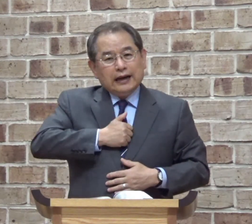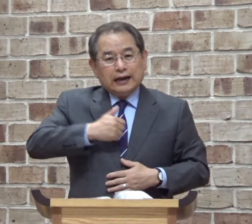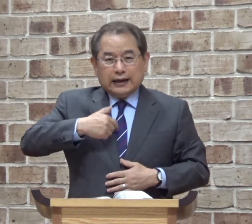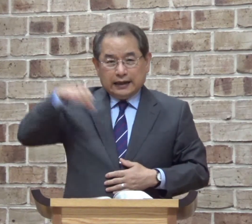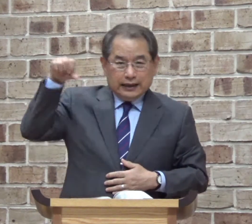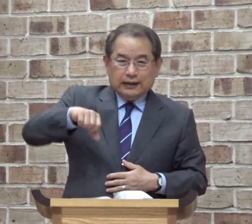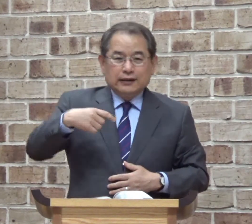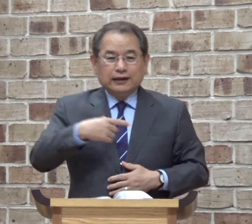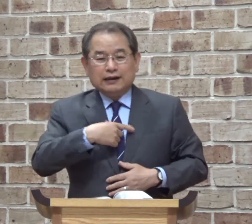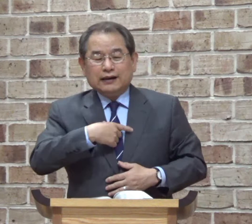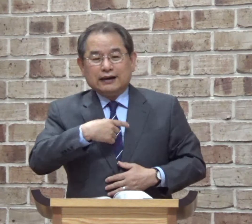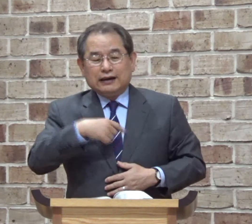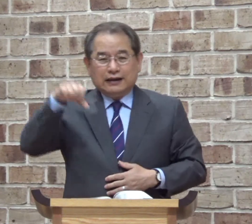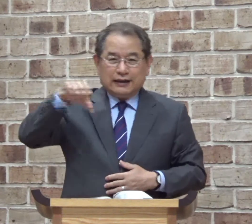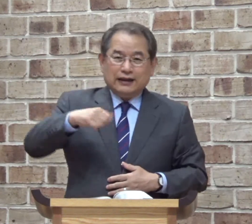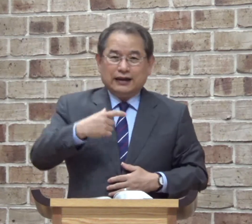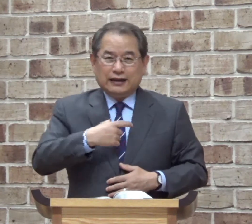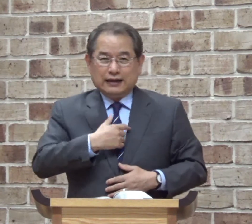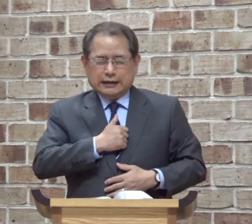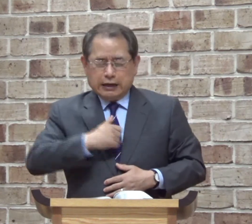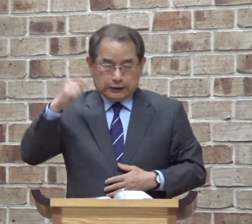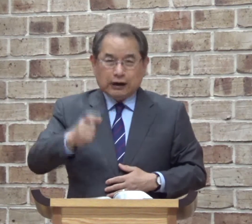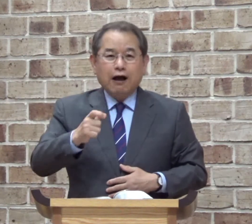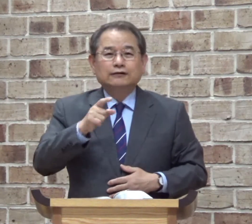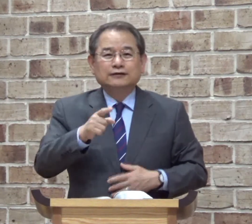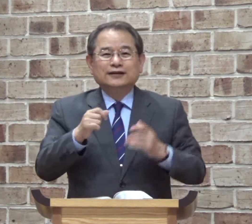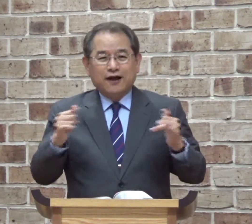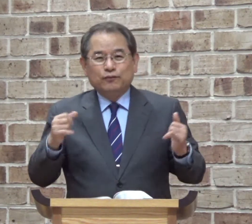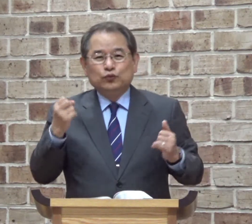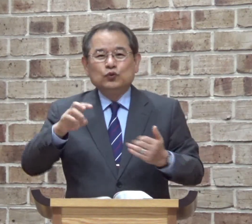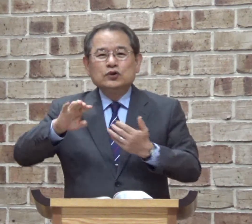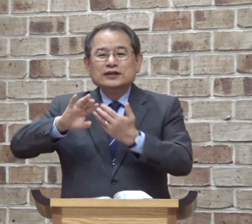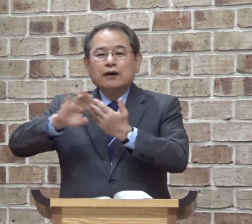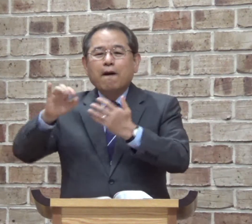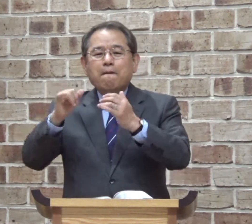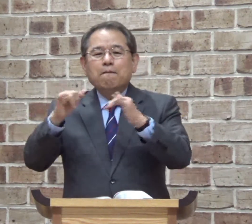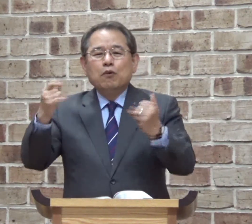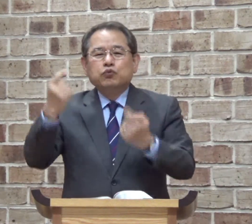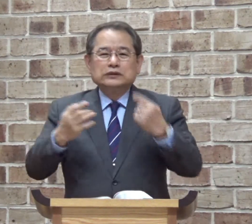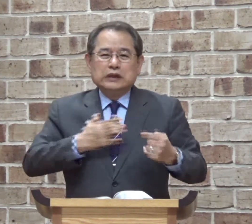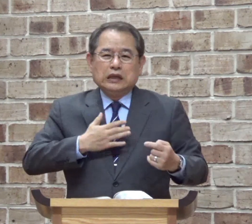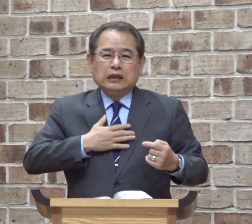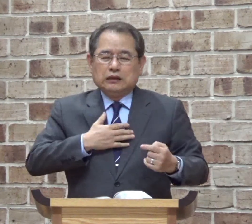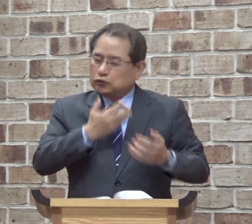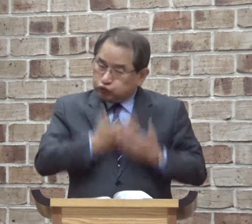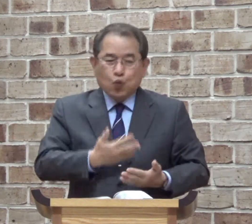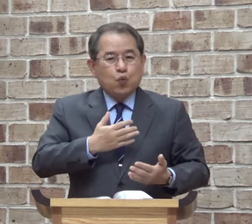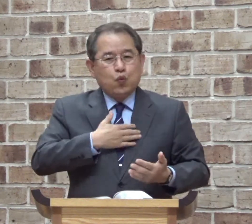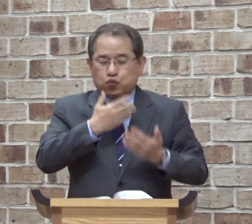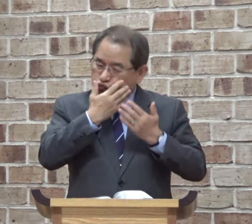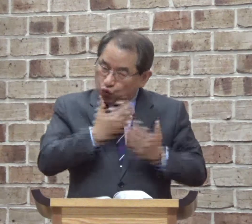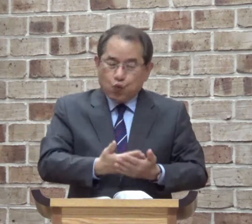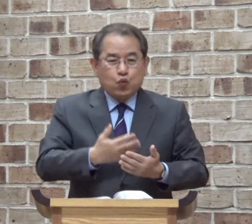남보다 내가 중요하다고 생각해서 의시되고 우쭐거리고 자기 자랑이 많고